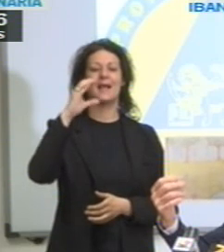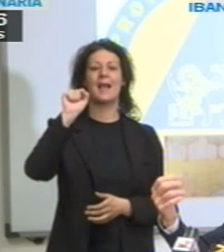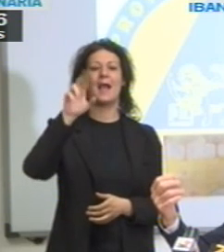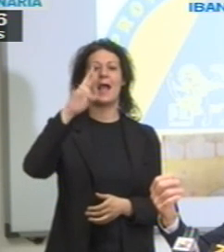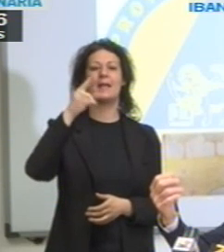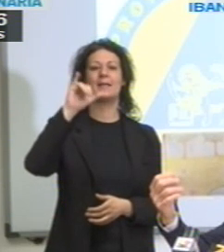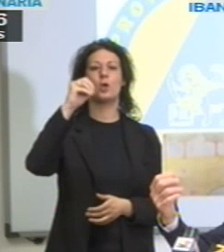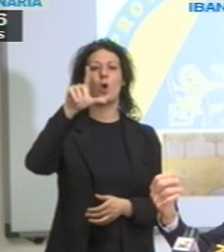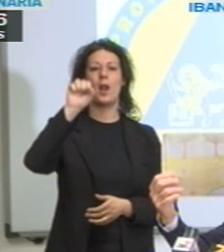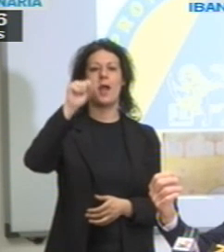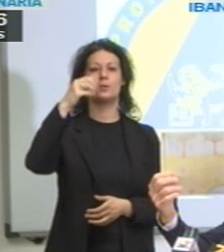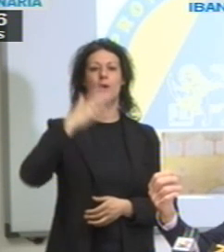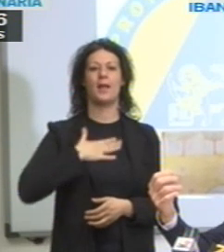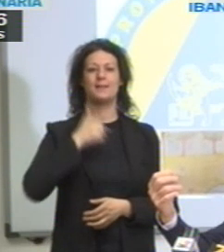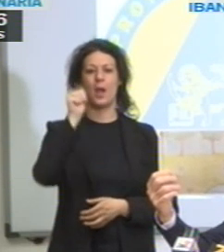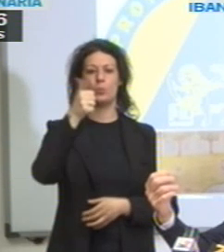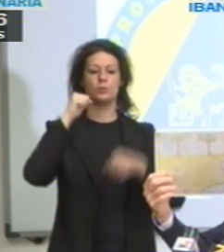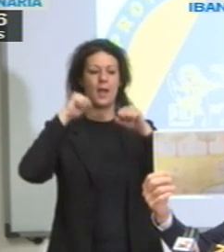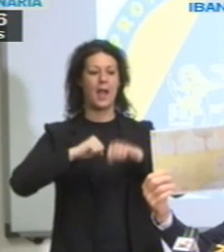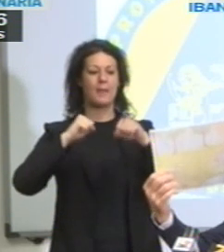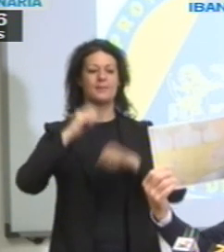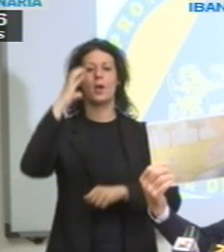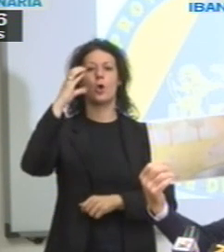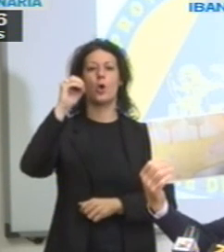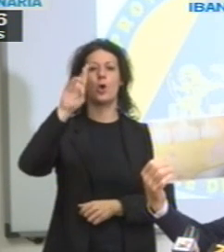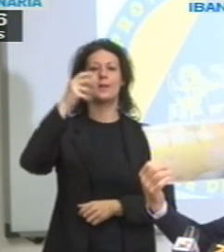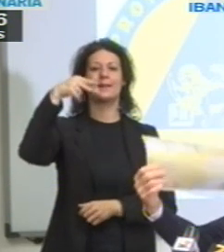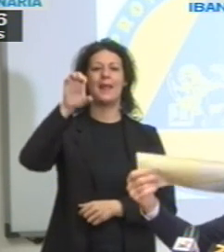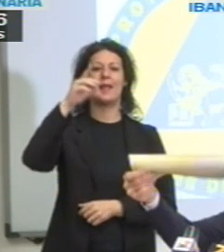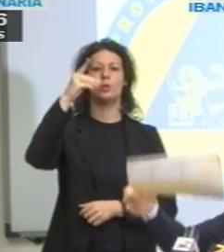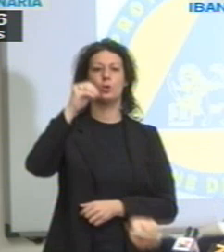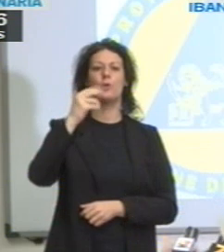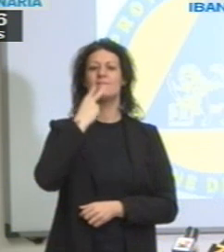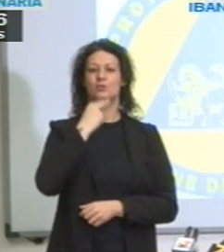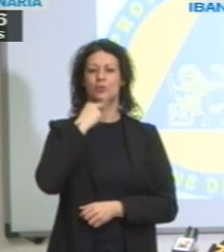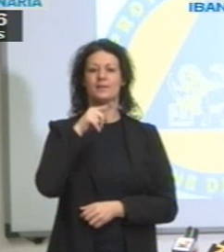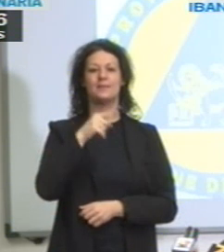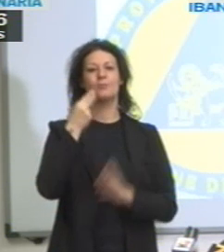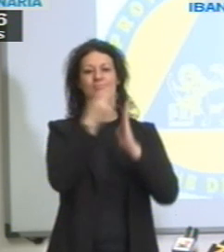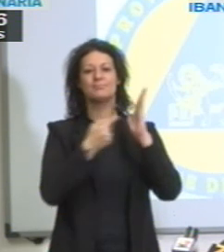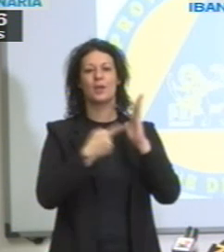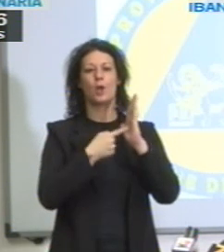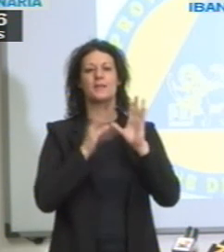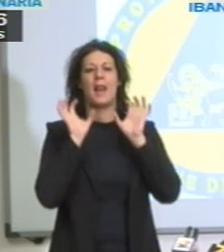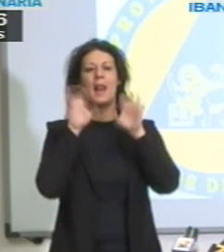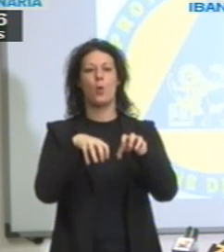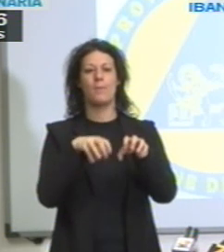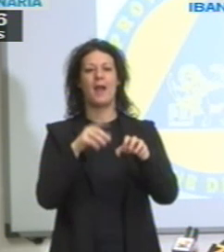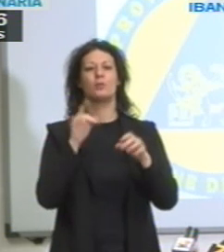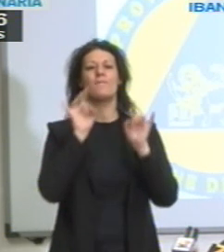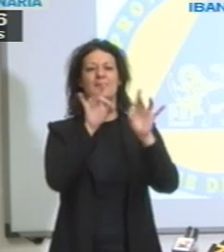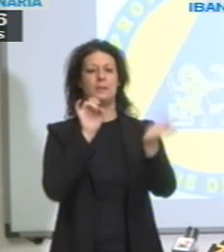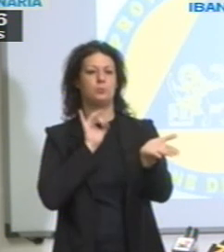abita a Cornedo Vicentino, ha fatto il leopardo che scaccia il virus, e quindi il felino che scaccia il virus.